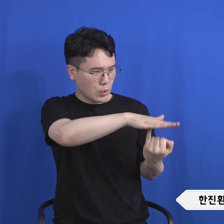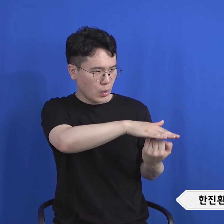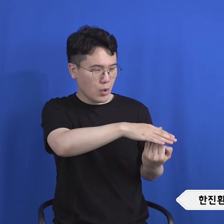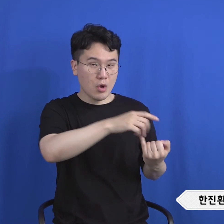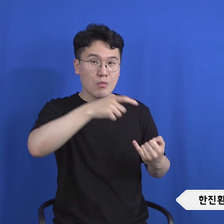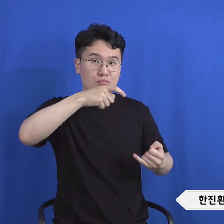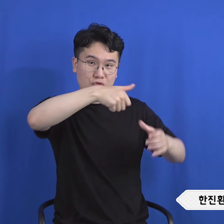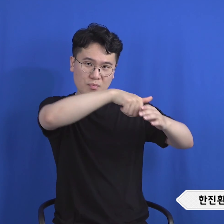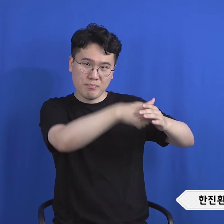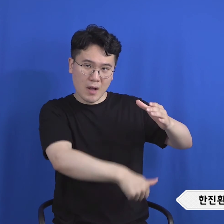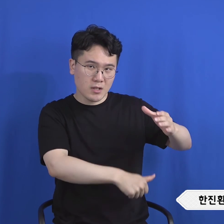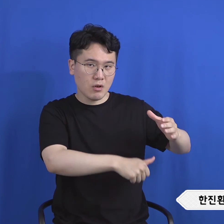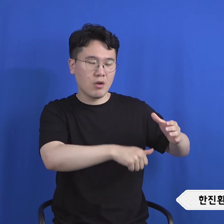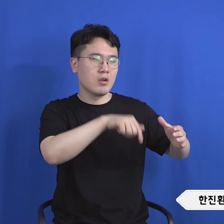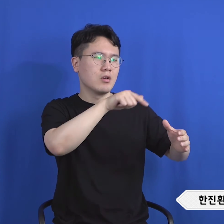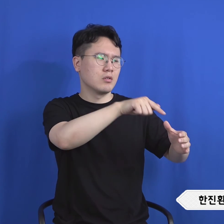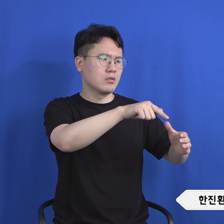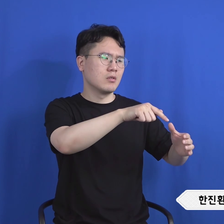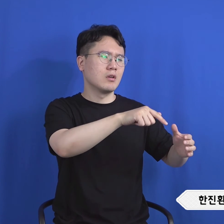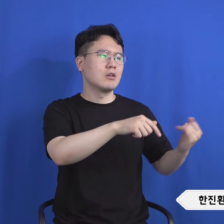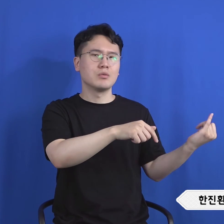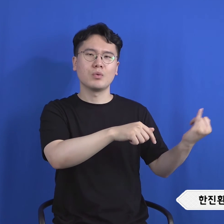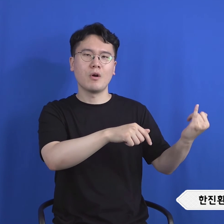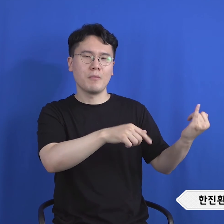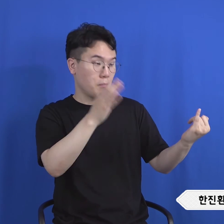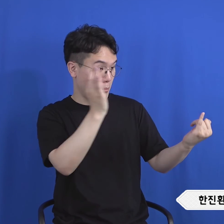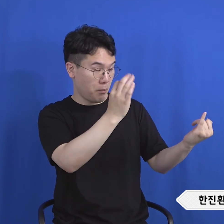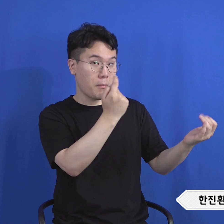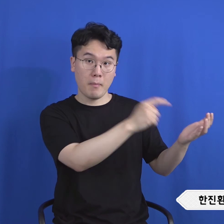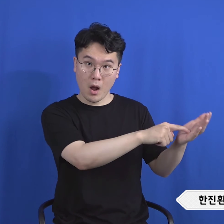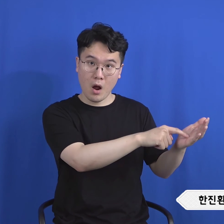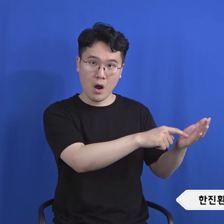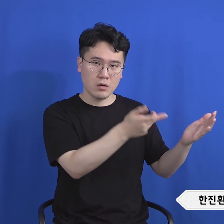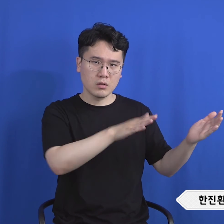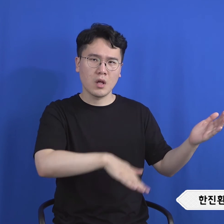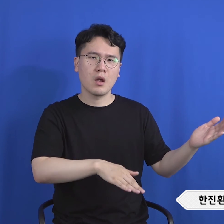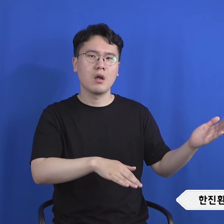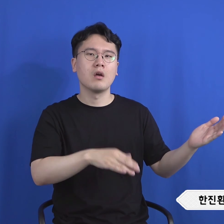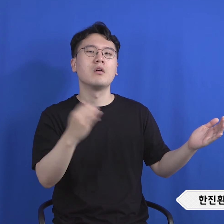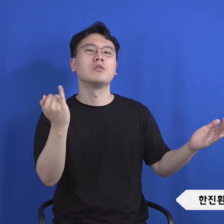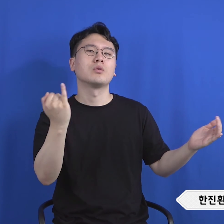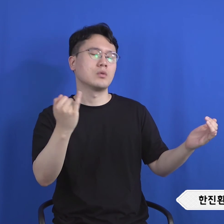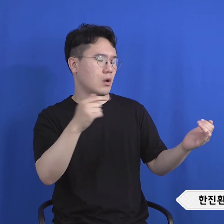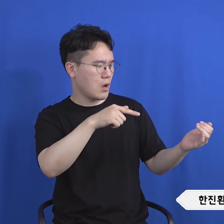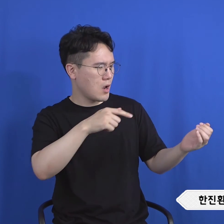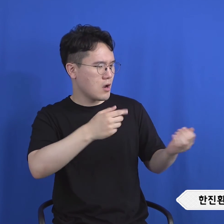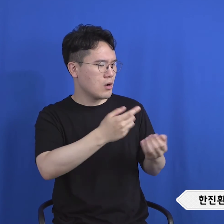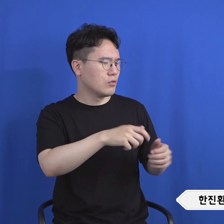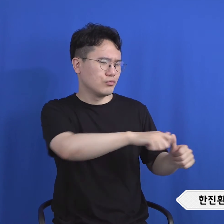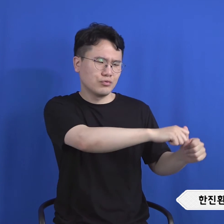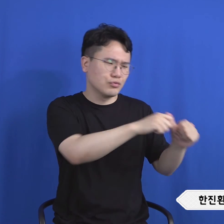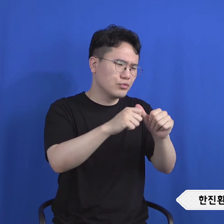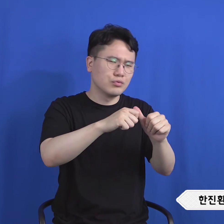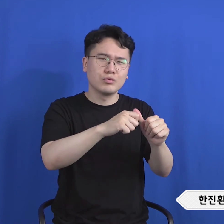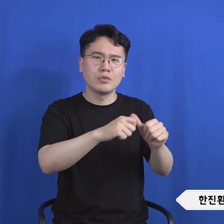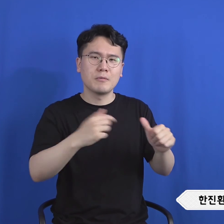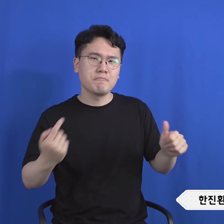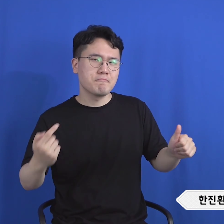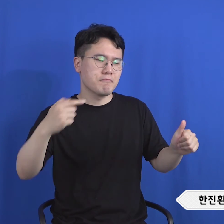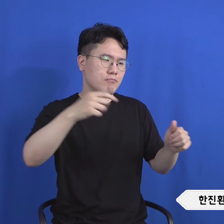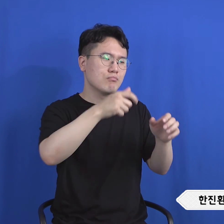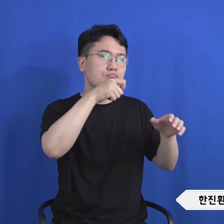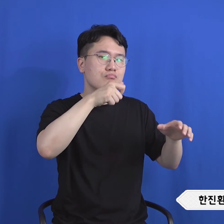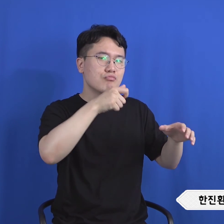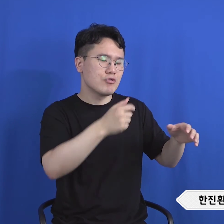소녀를 건지려고 뛰어들었다가 애석하게도 아펜젤러 선교사도 물에 빠져서 죽고 말았습니다.